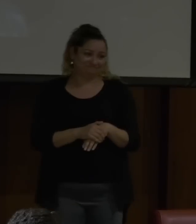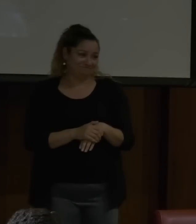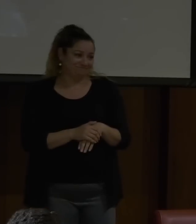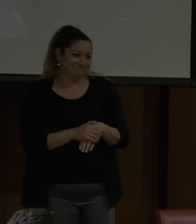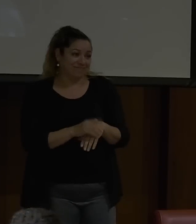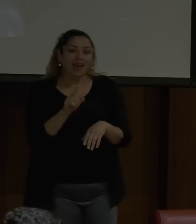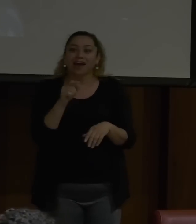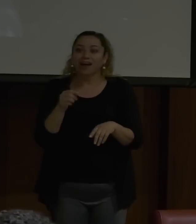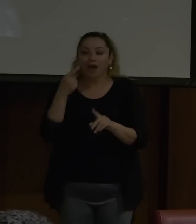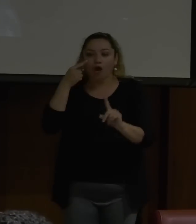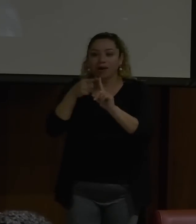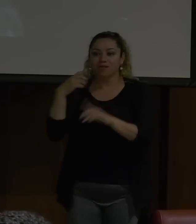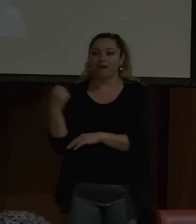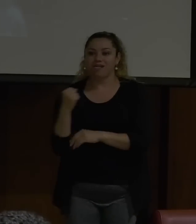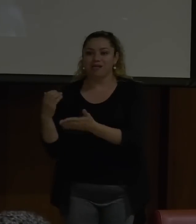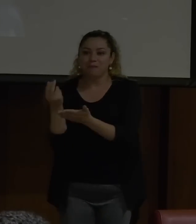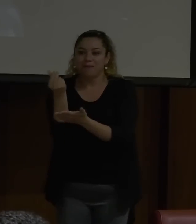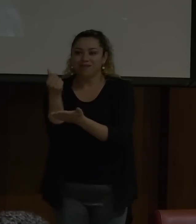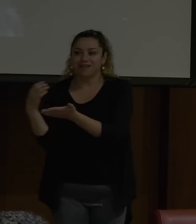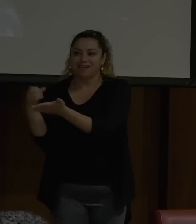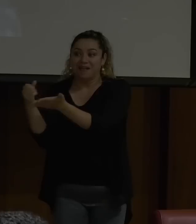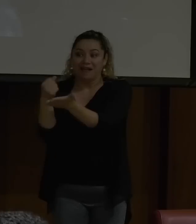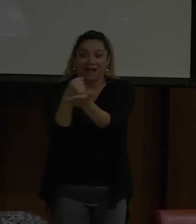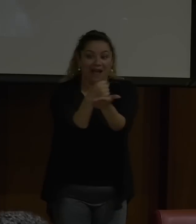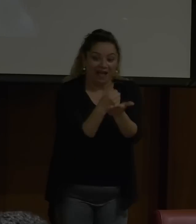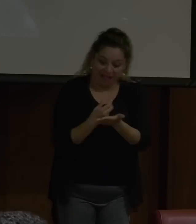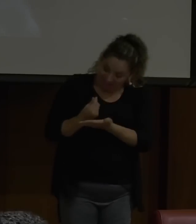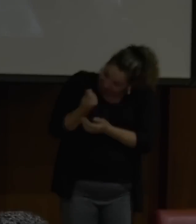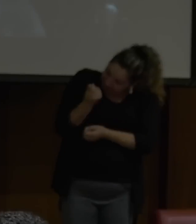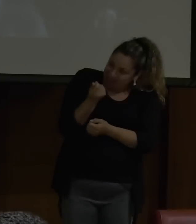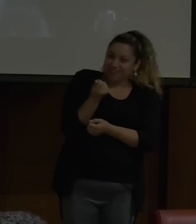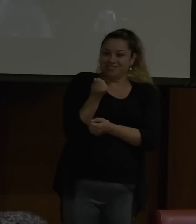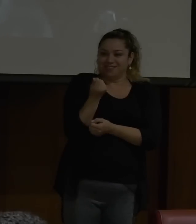pasaje. No, estoy seguro que no. Ok.